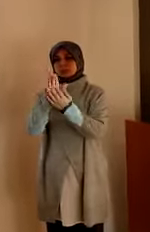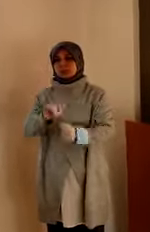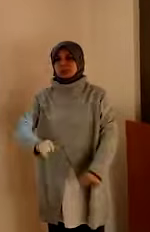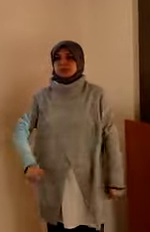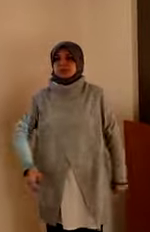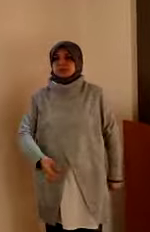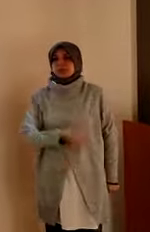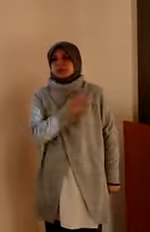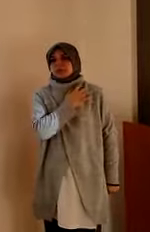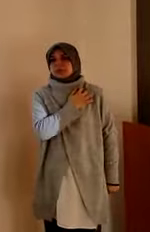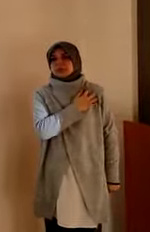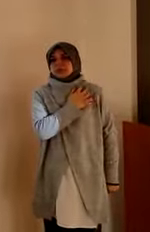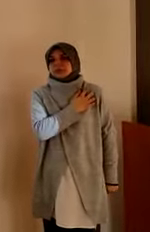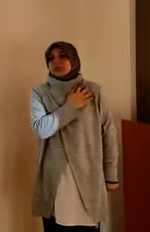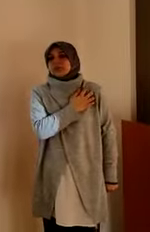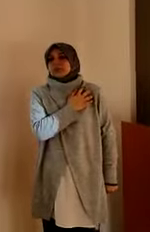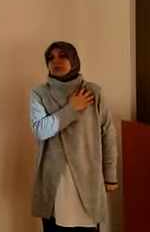karşılaşmak, kaşınmak,